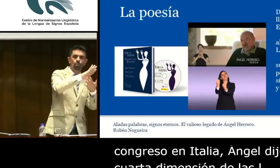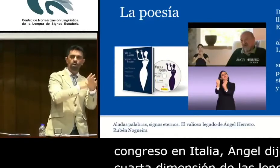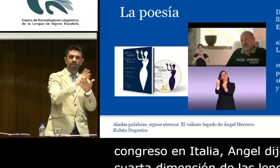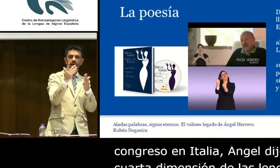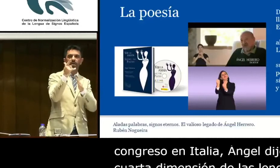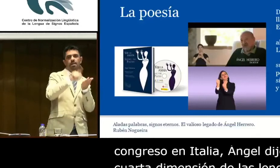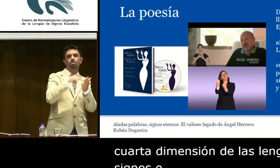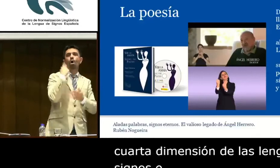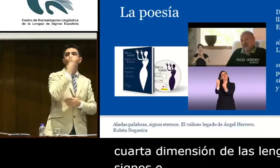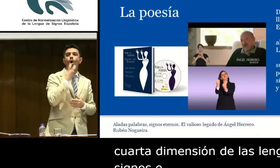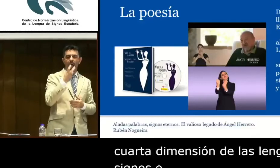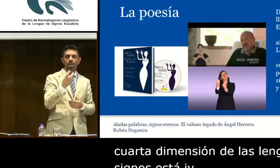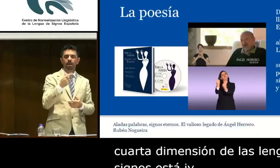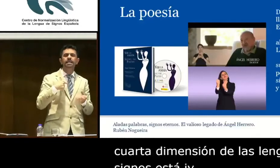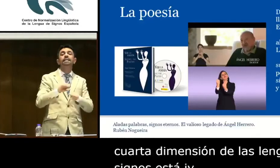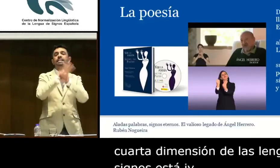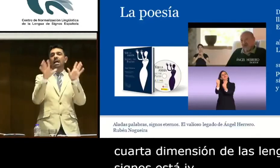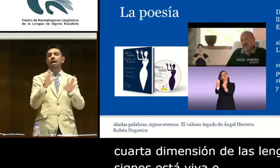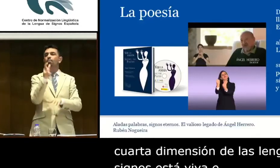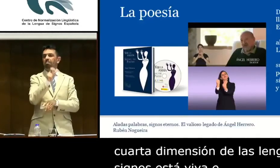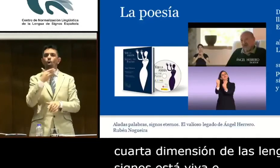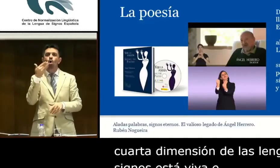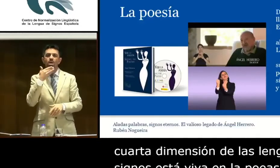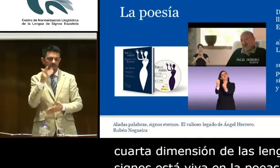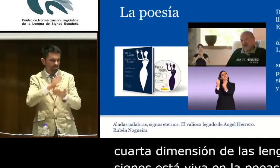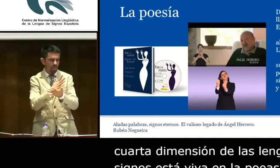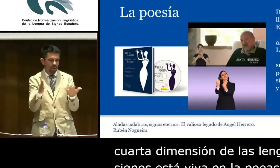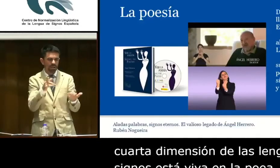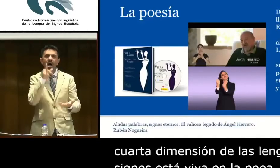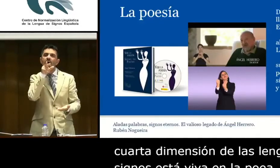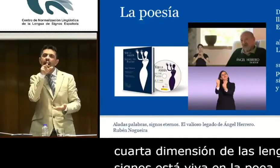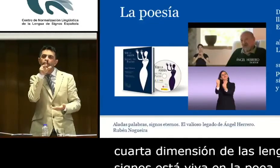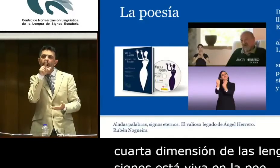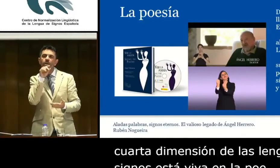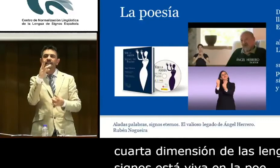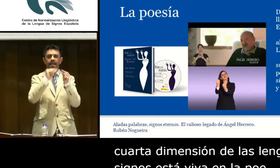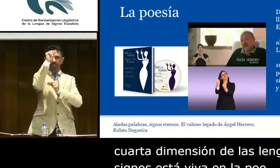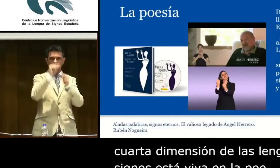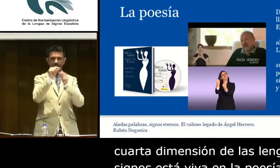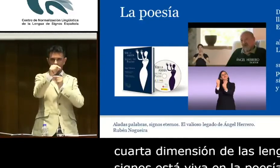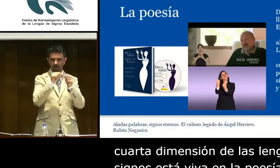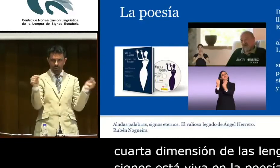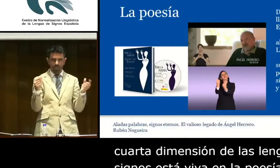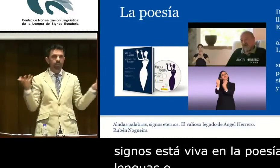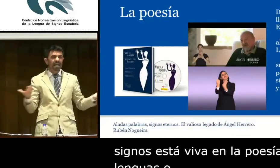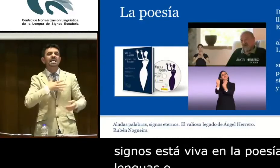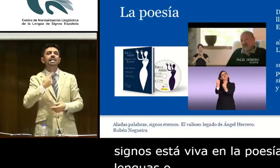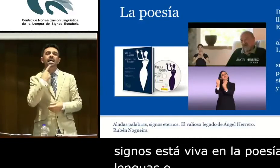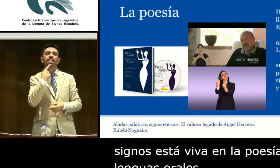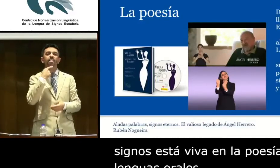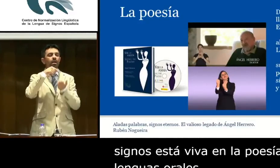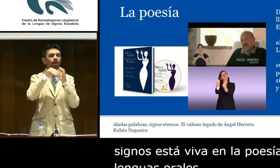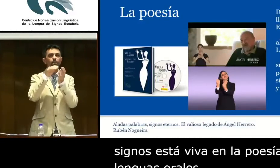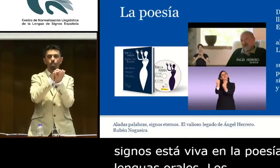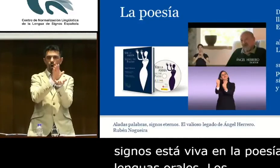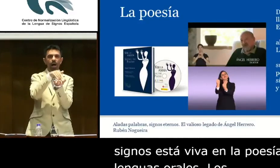Evidentemente, los poetas hablan la misma lengua tridimensional de los no poetas.